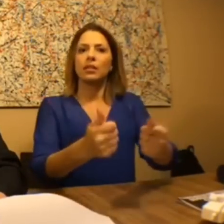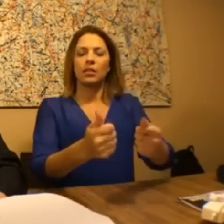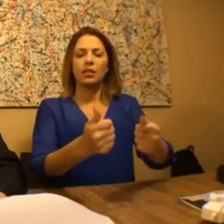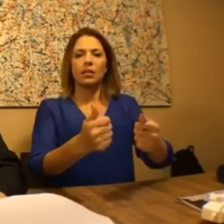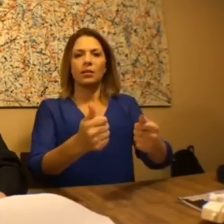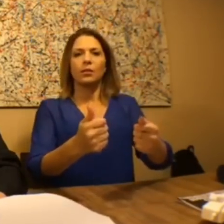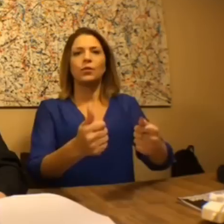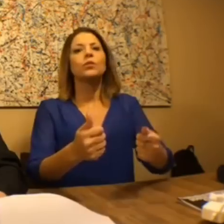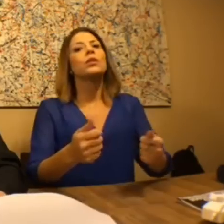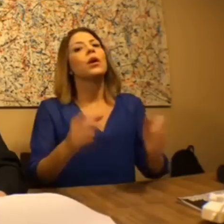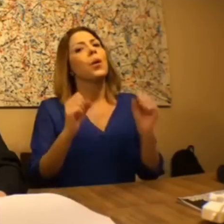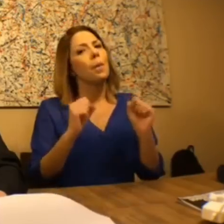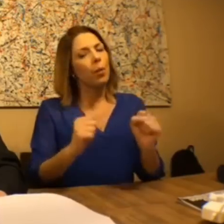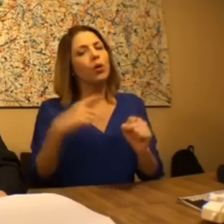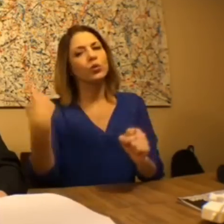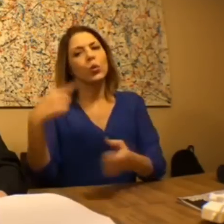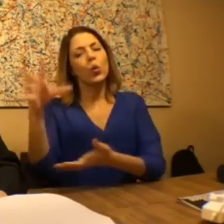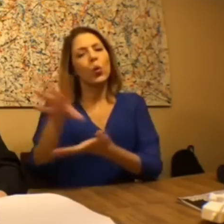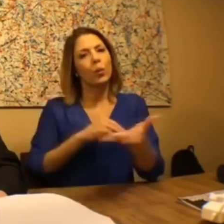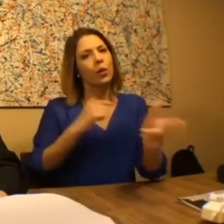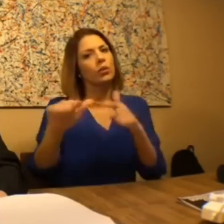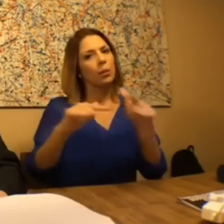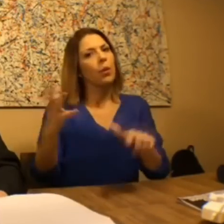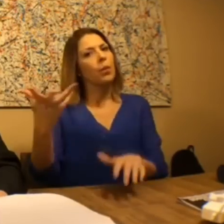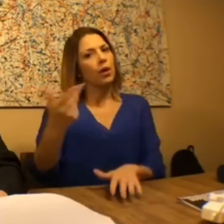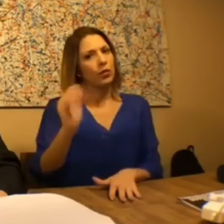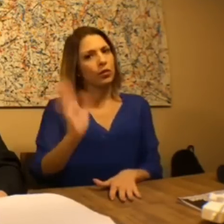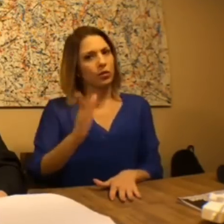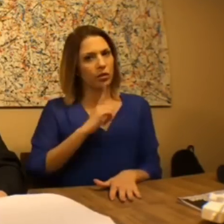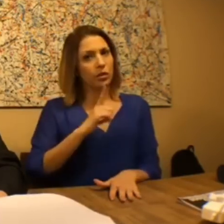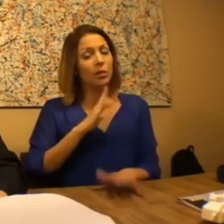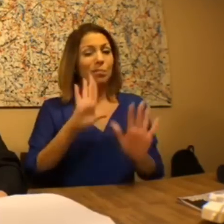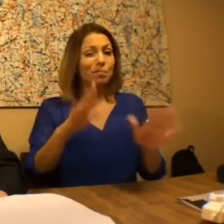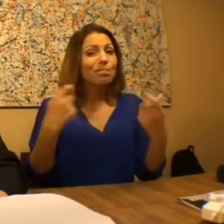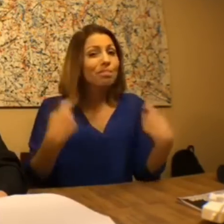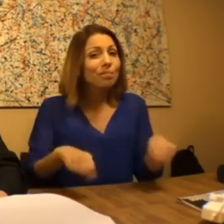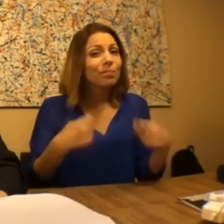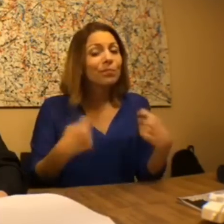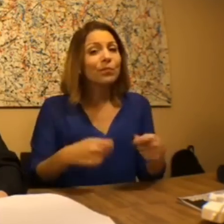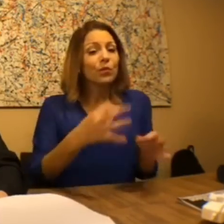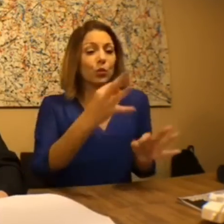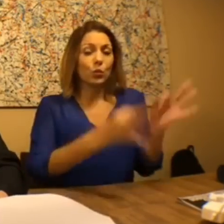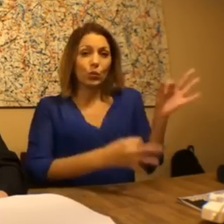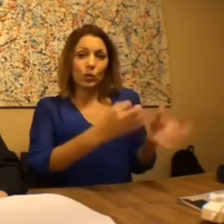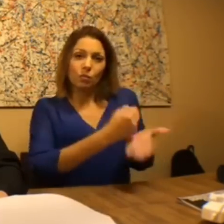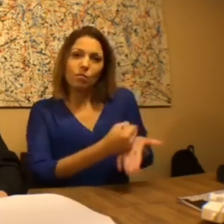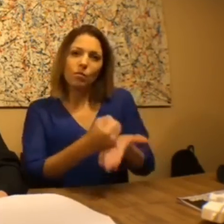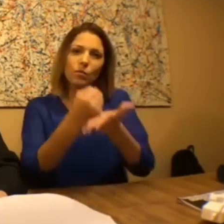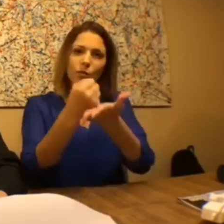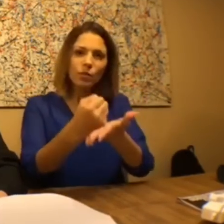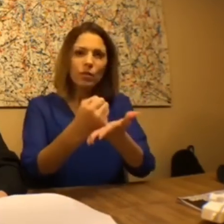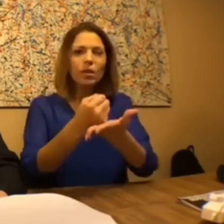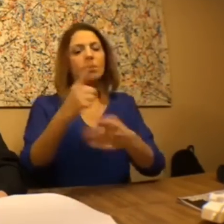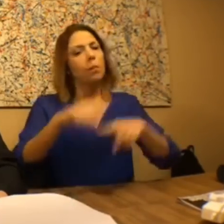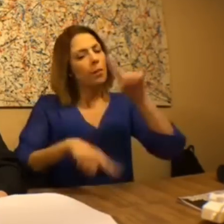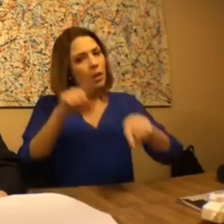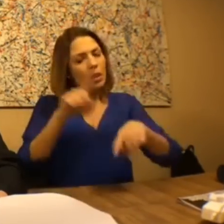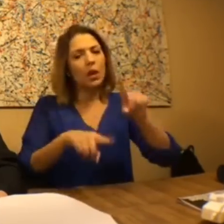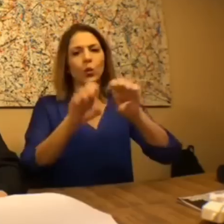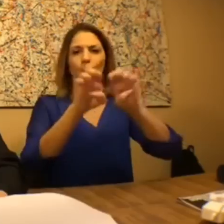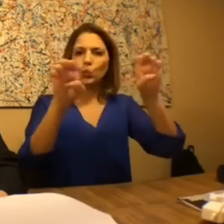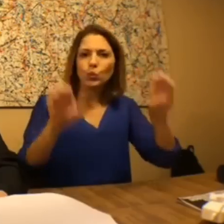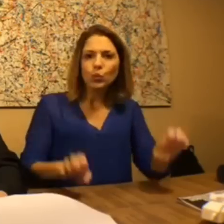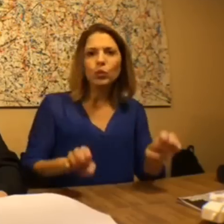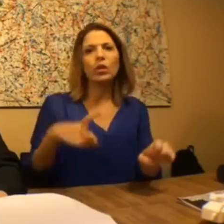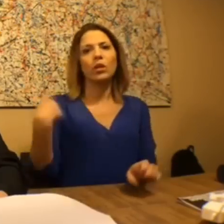especial, pode fazer algo parecido, mas precisa de uma retaguarda jurídica e de meios para tal.